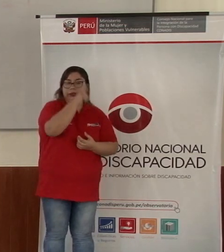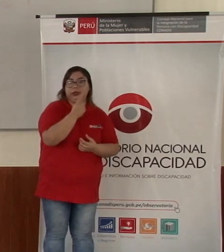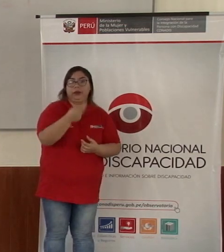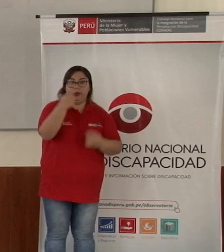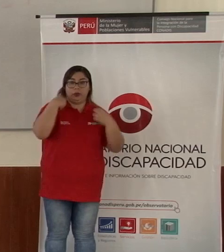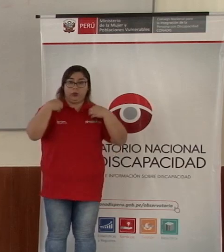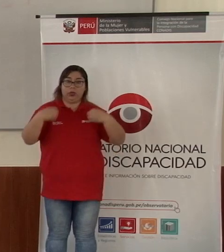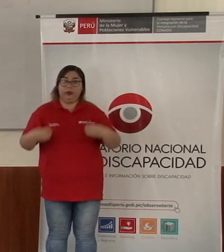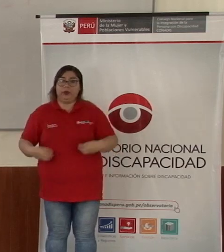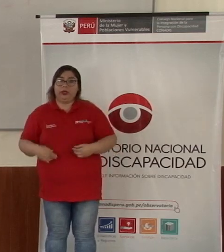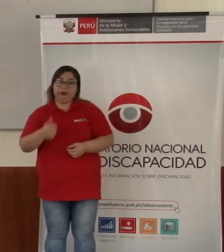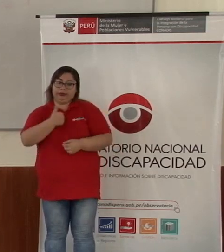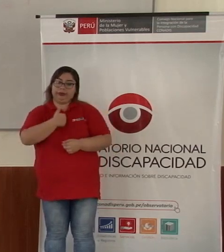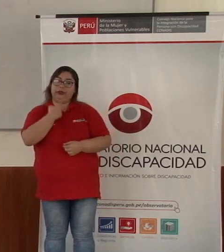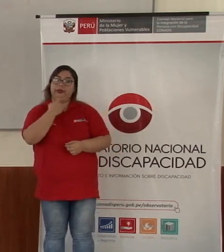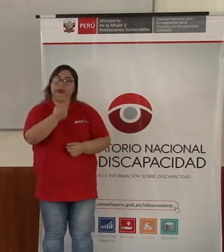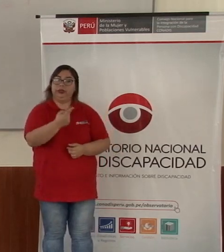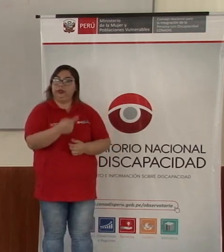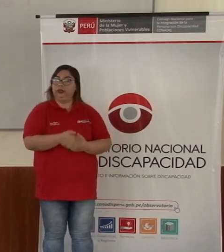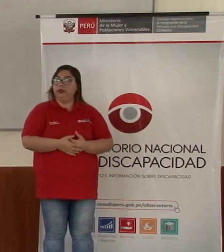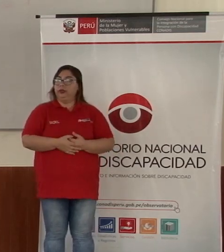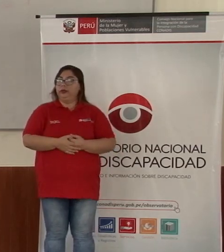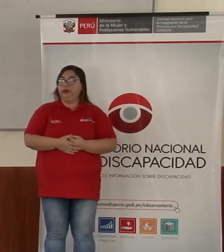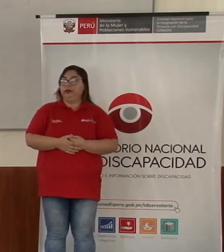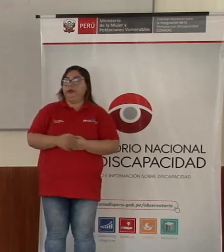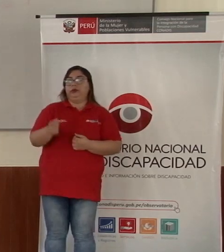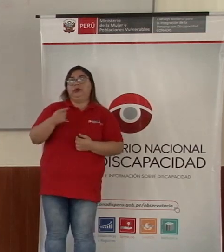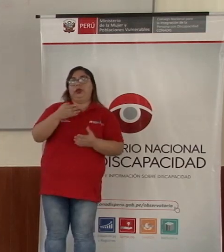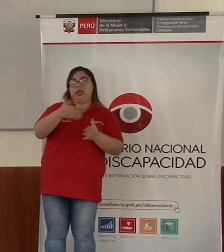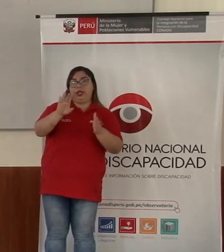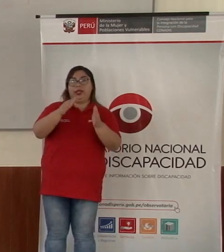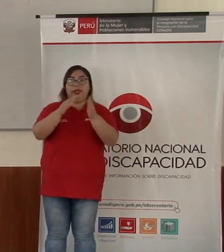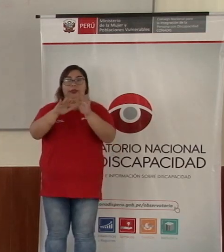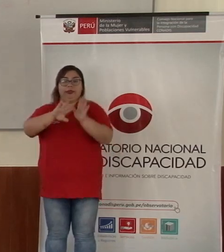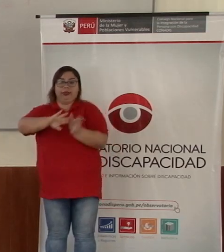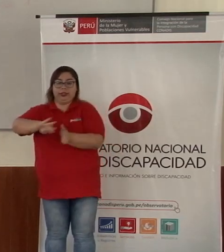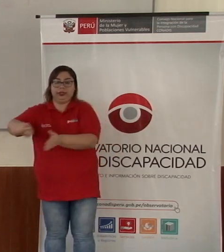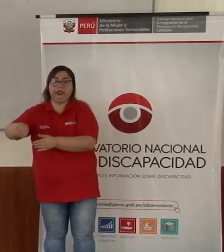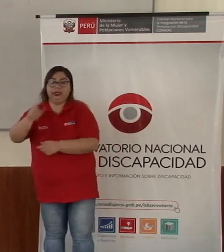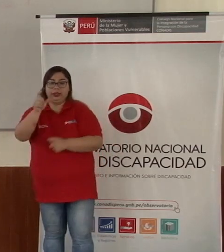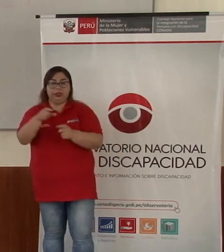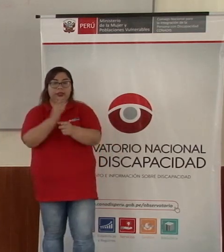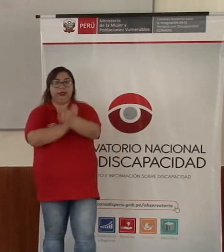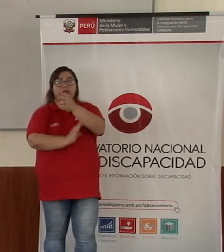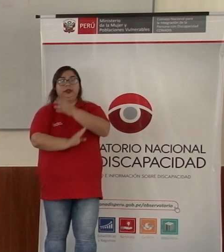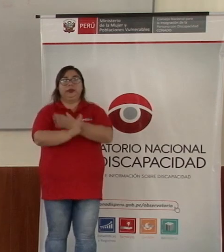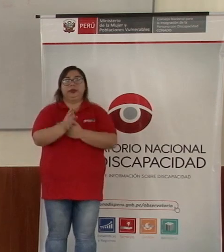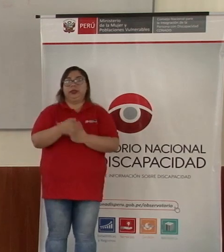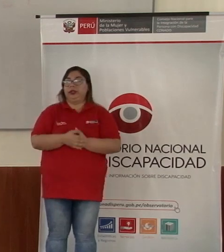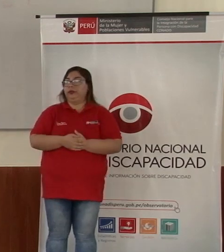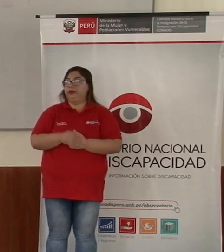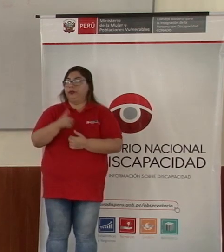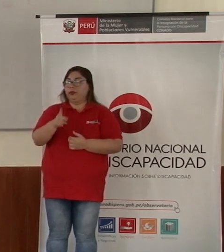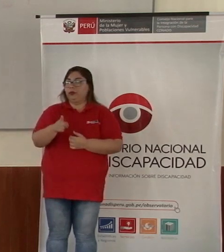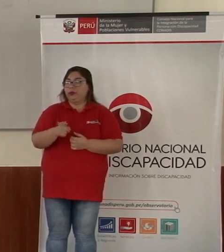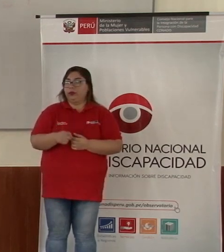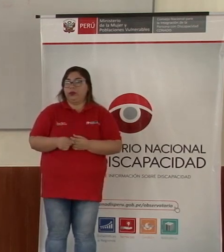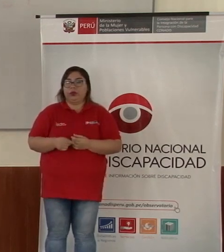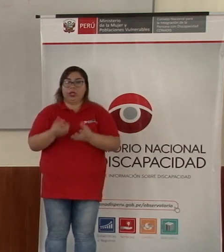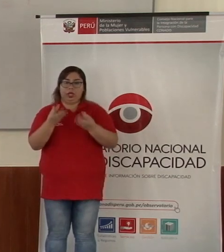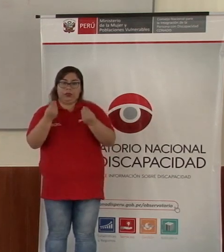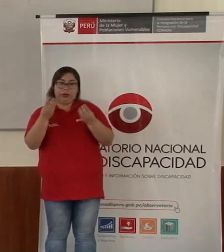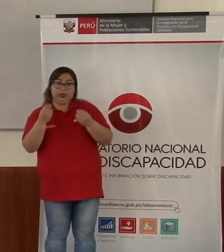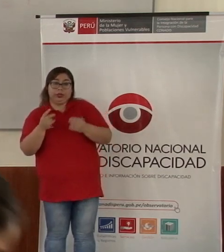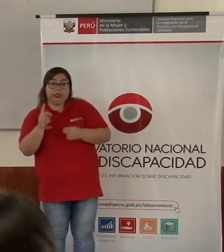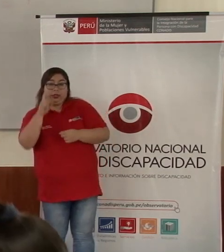y se los digo sinceramente, descartar el tema de la incapacidad, de la curatela, es bastante